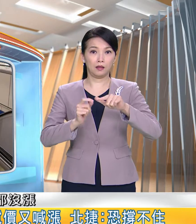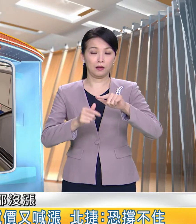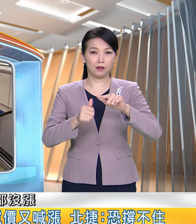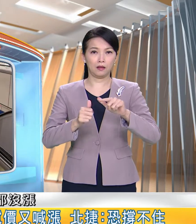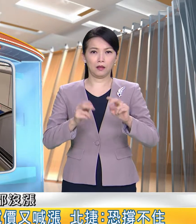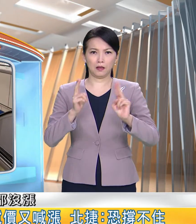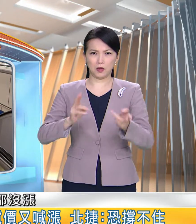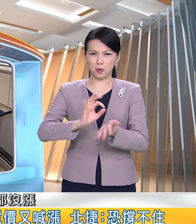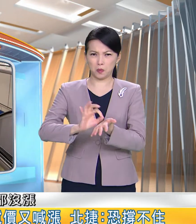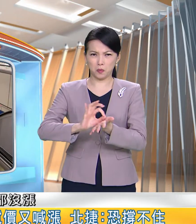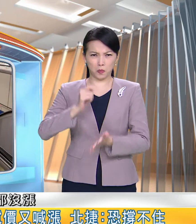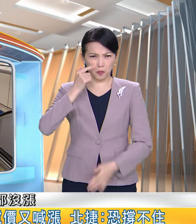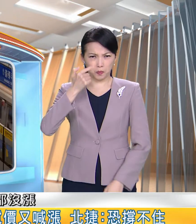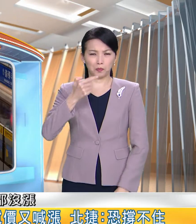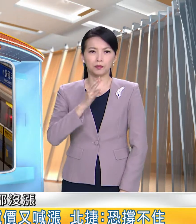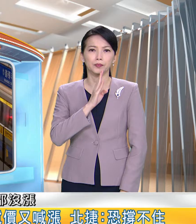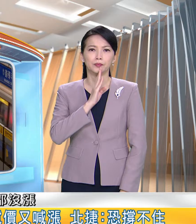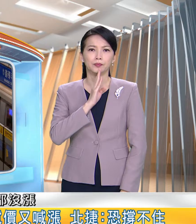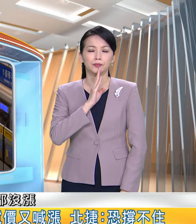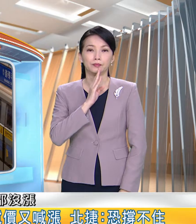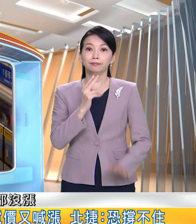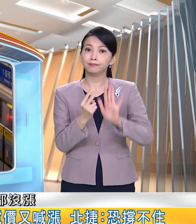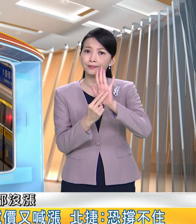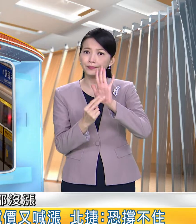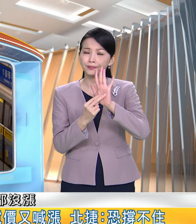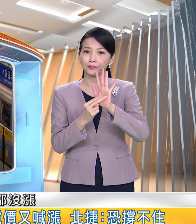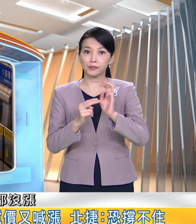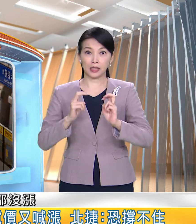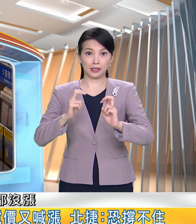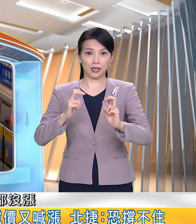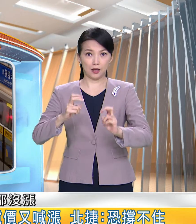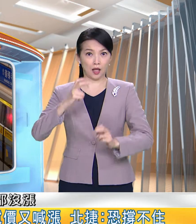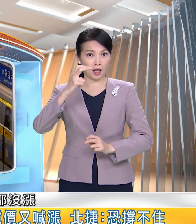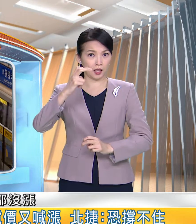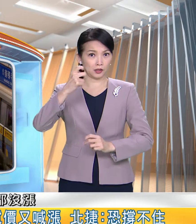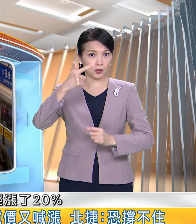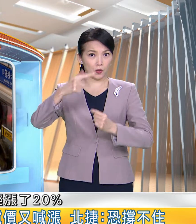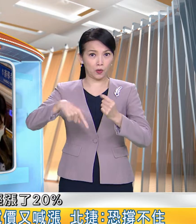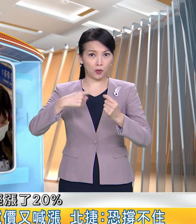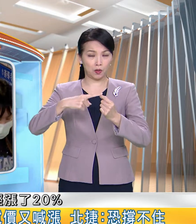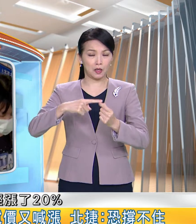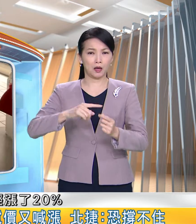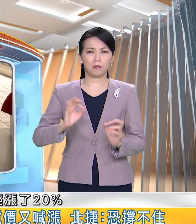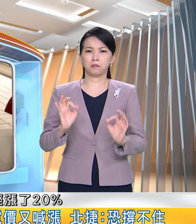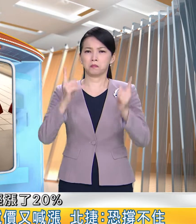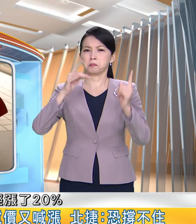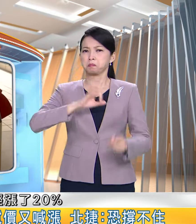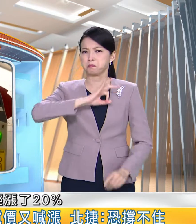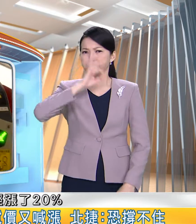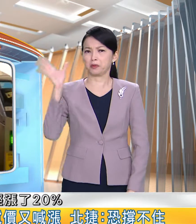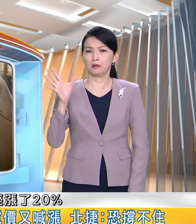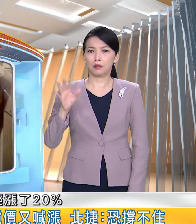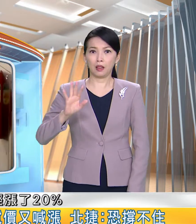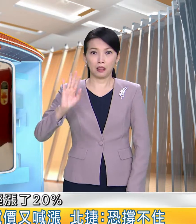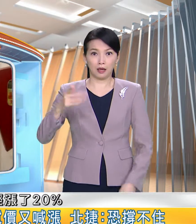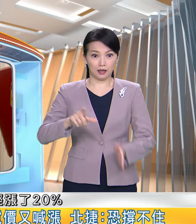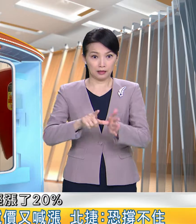示，票价26年来都没有涨，但是用电费率已经涨了